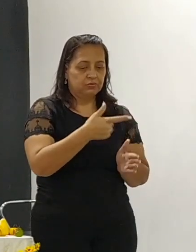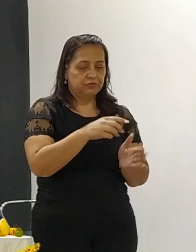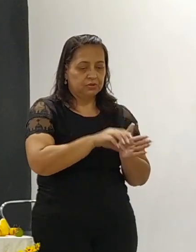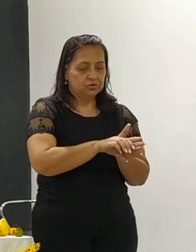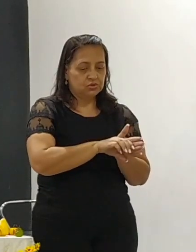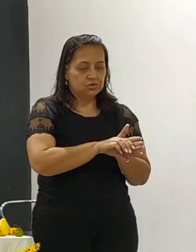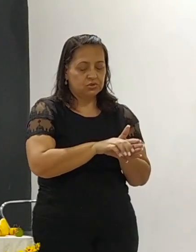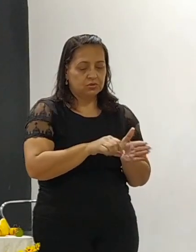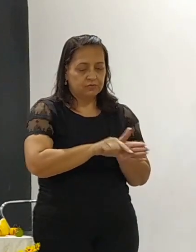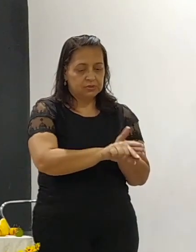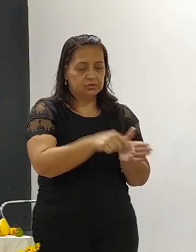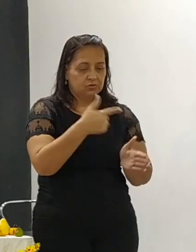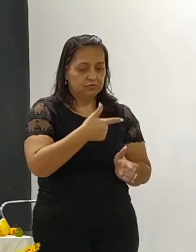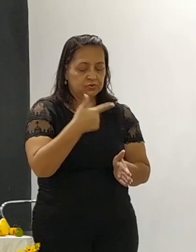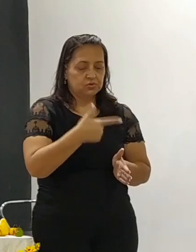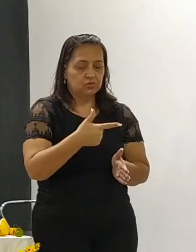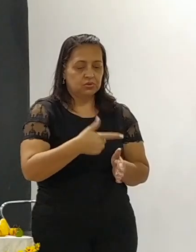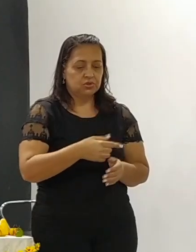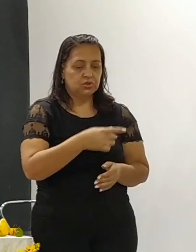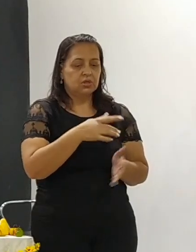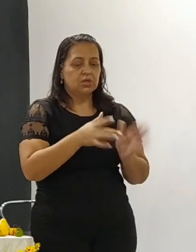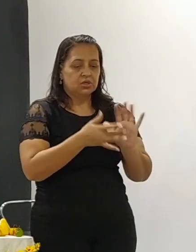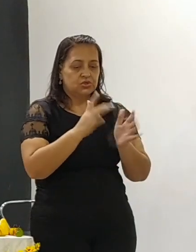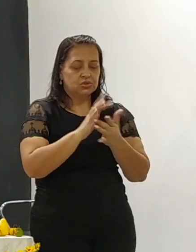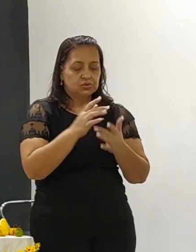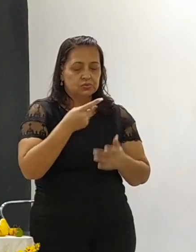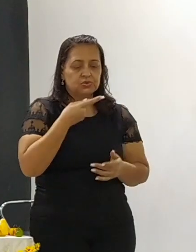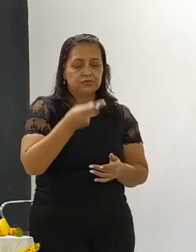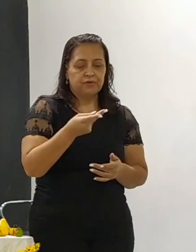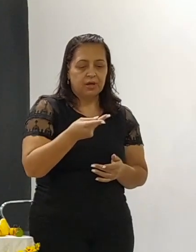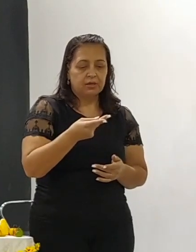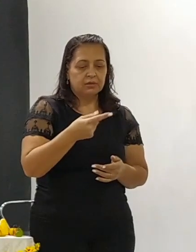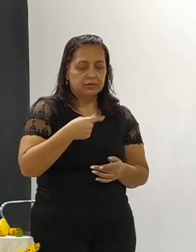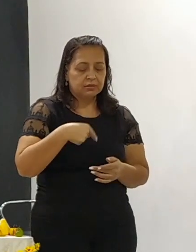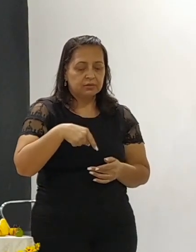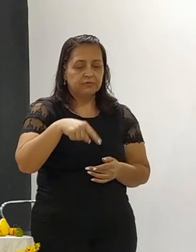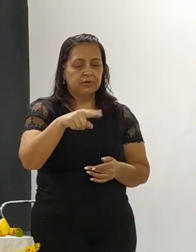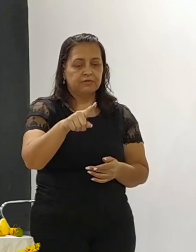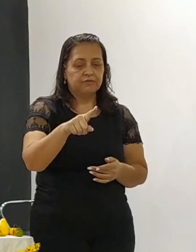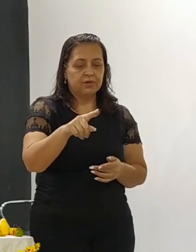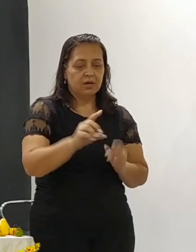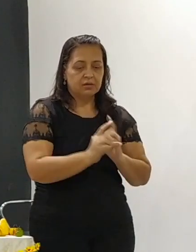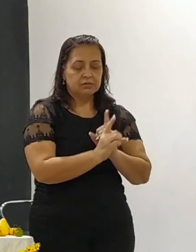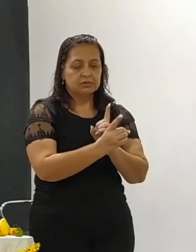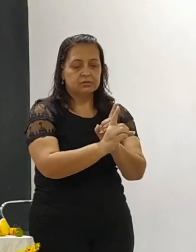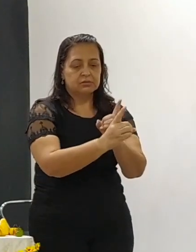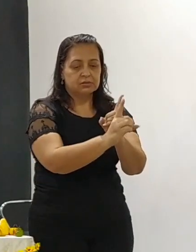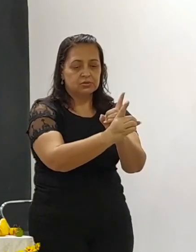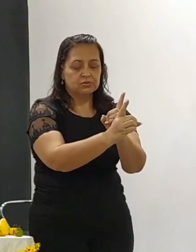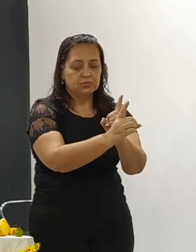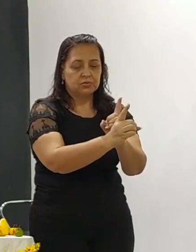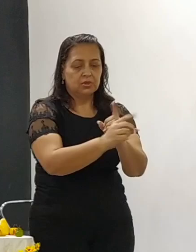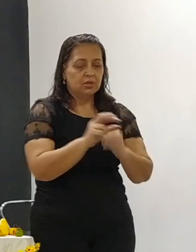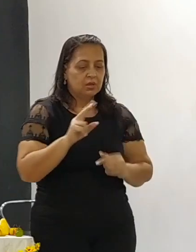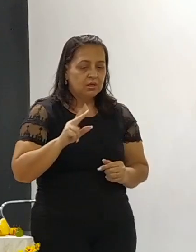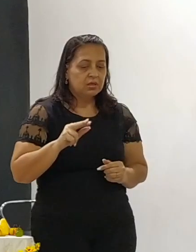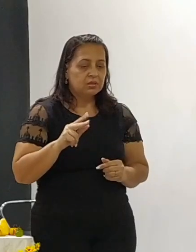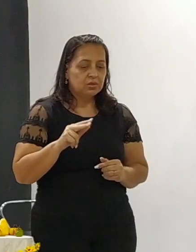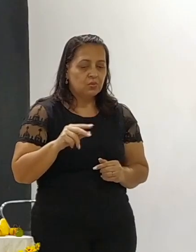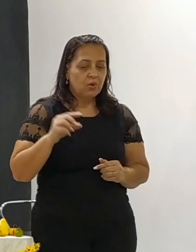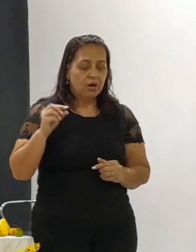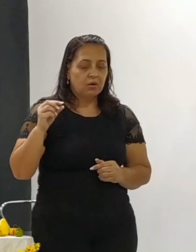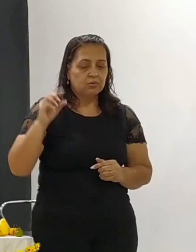Jesus fala que vai enviar os seus discípulos da mesma forma que o Pai enviou ele.